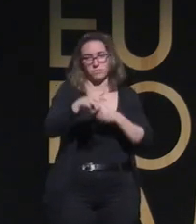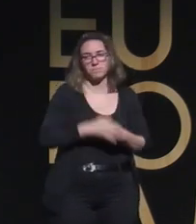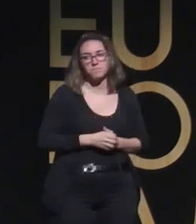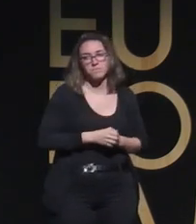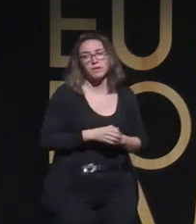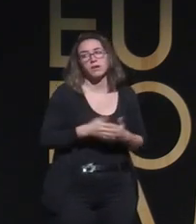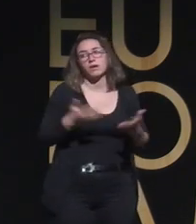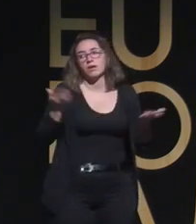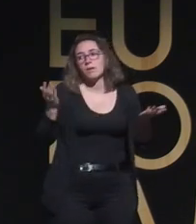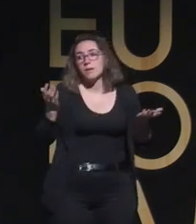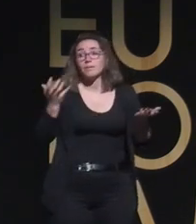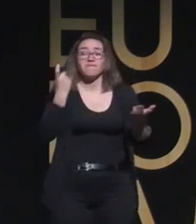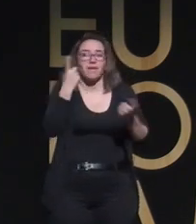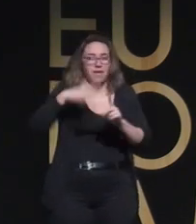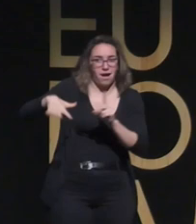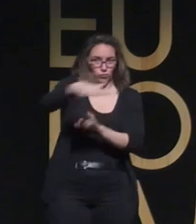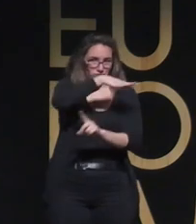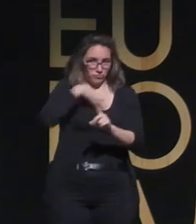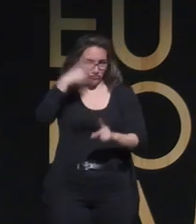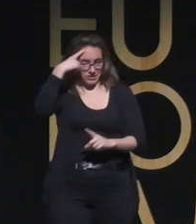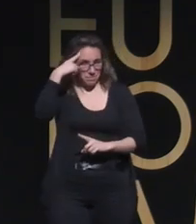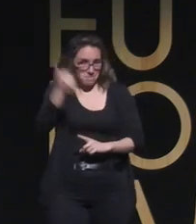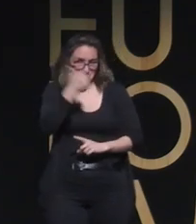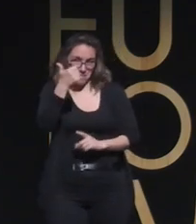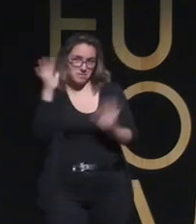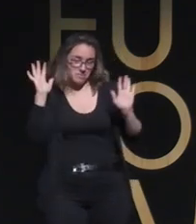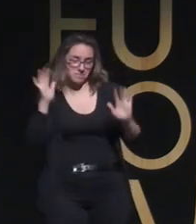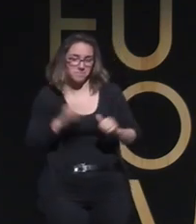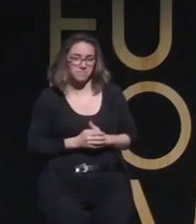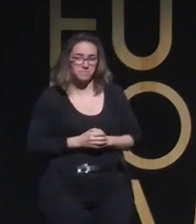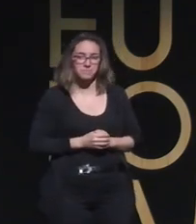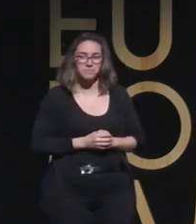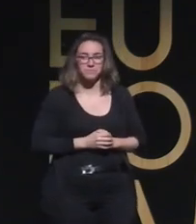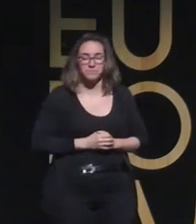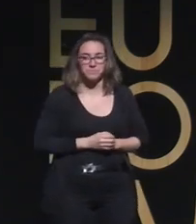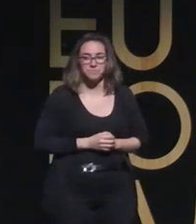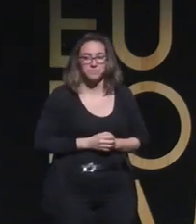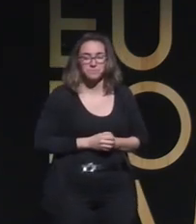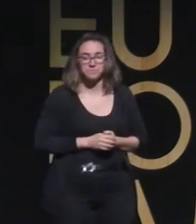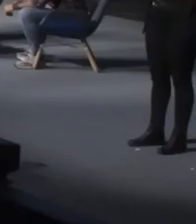Pero bueno, sin saber exactamente todo el contexto, ¿eh? Un poco lo que me dicen las tripas ahí.